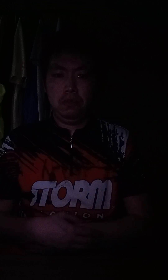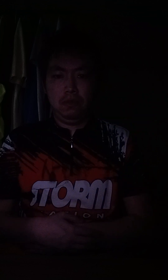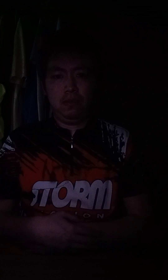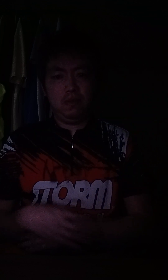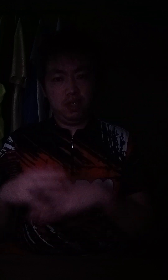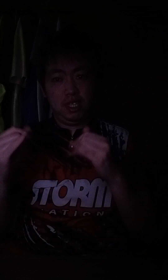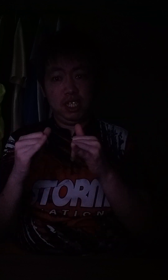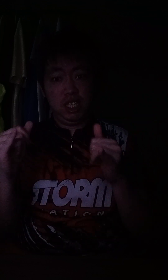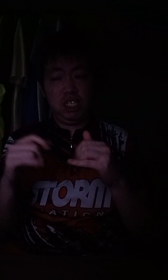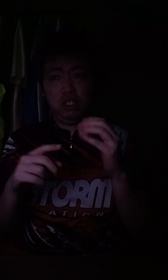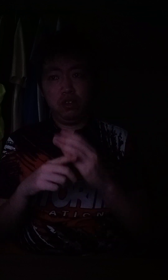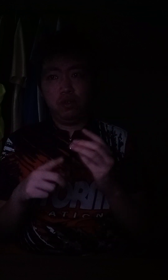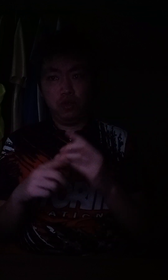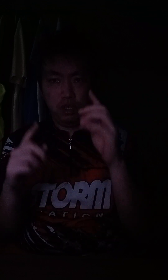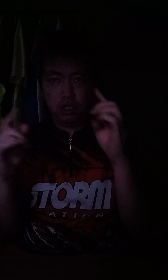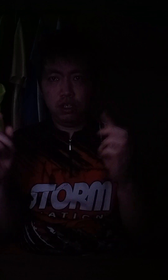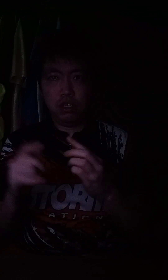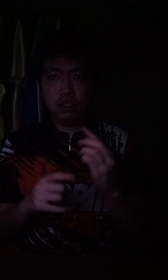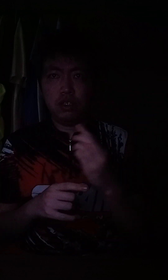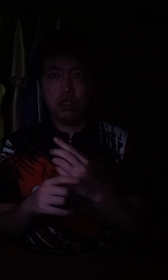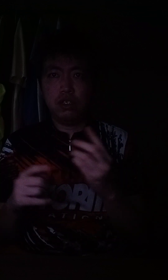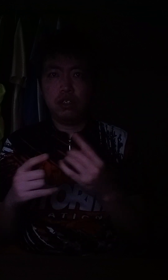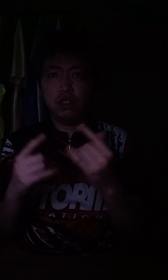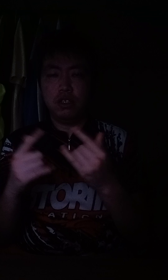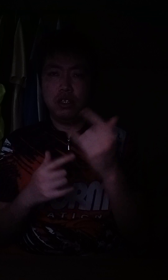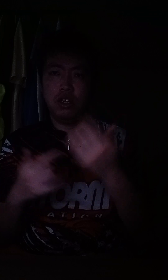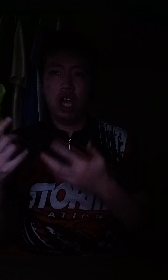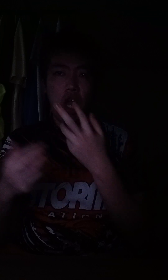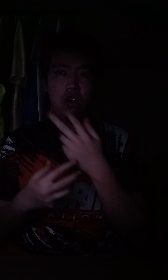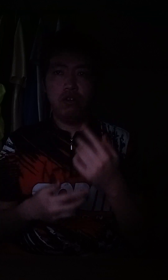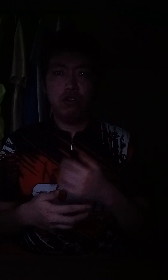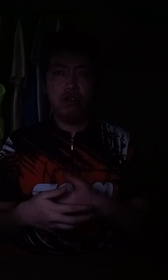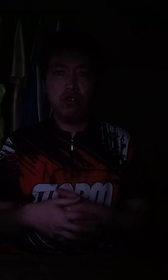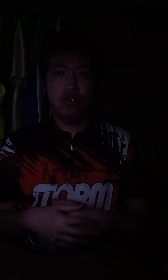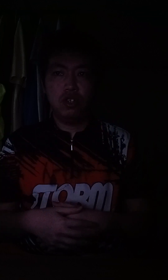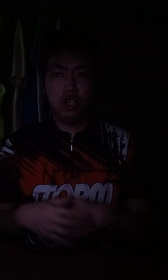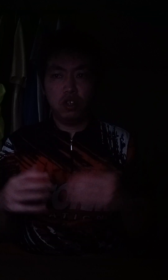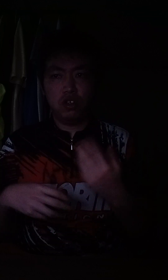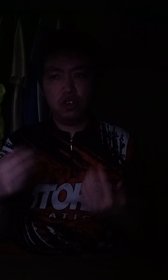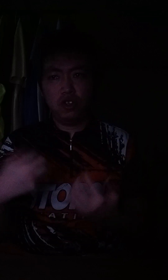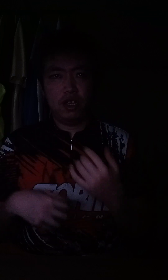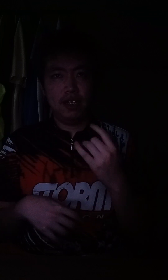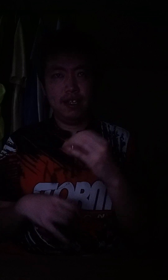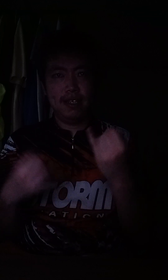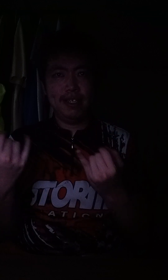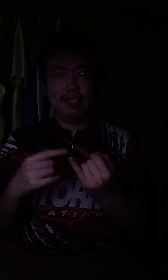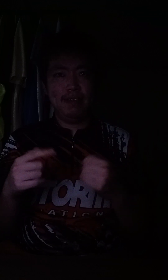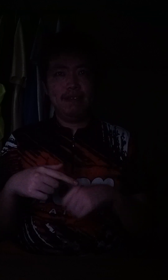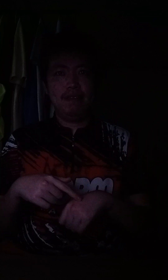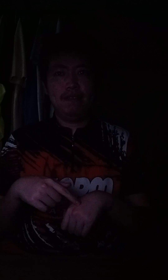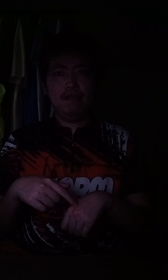할머니가 집에 오실 시간이 되자 부쩍 들뜬 현수. 현수가 가장 기다리던 시간인데요.